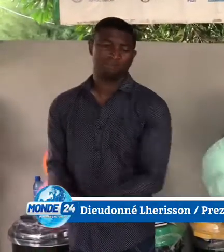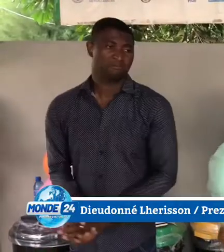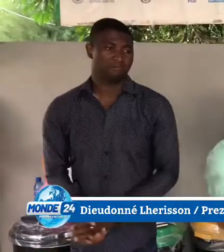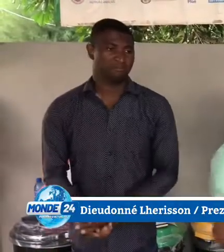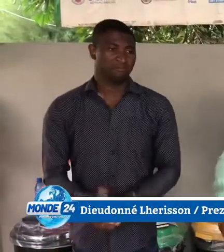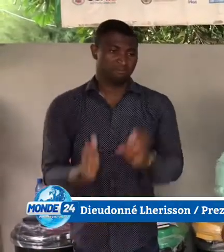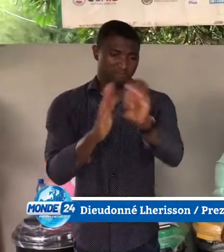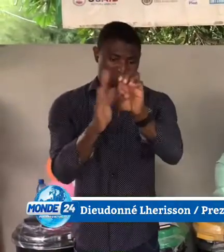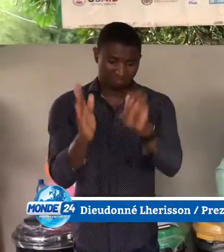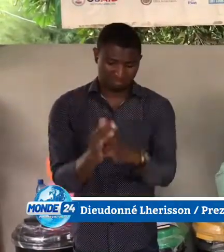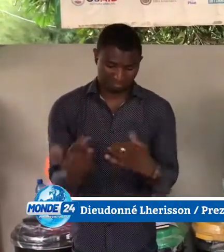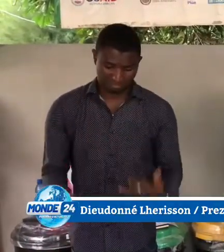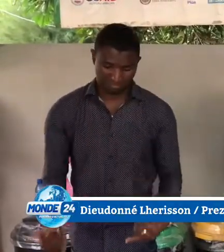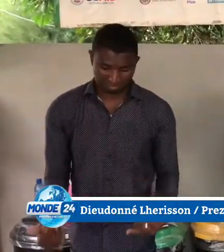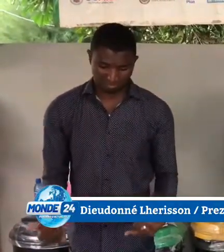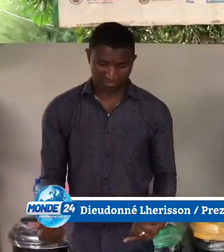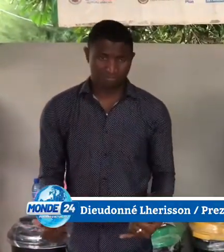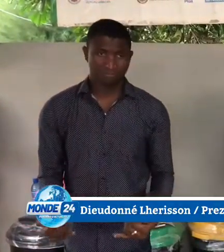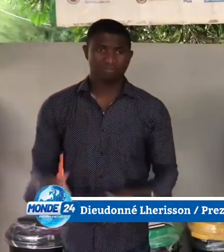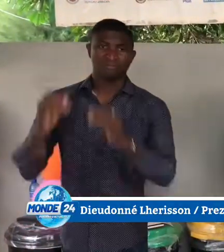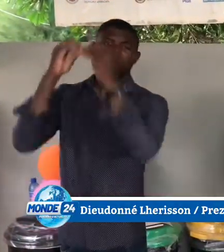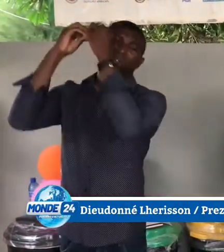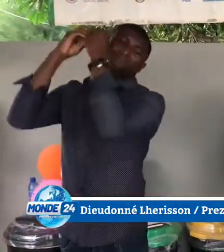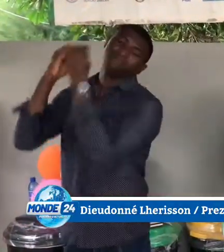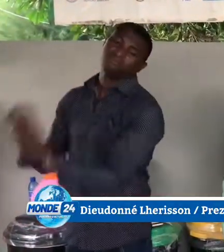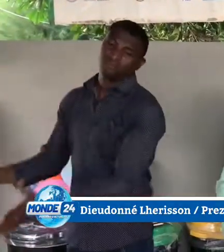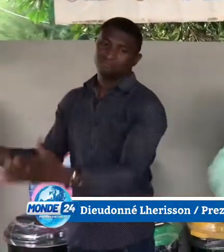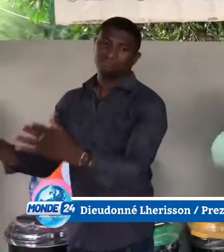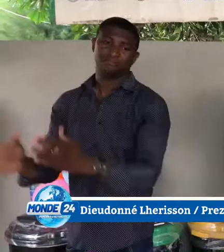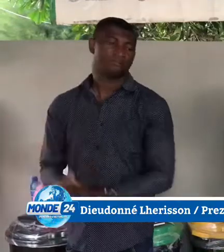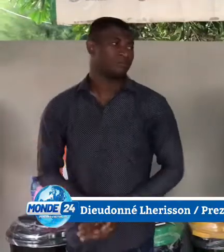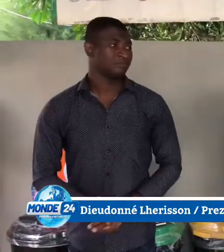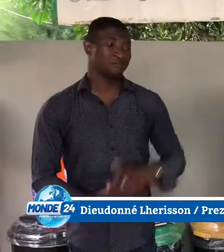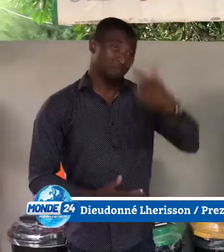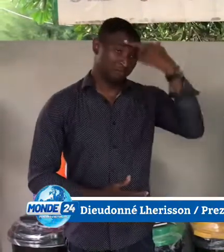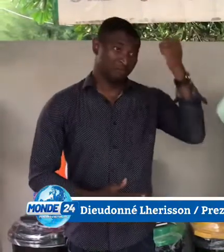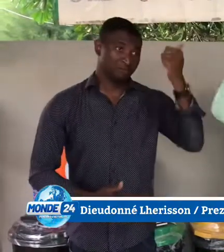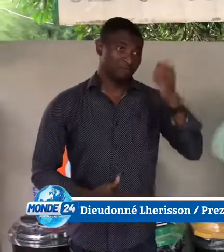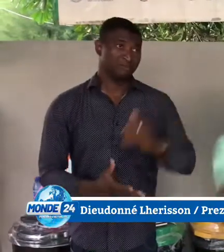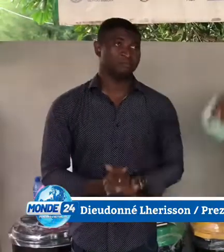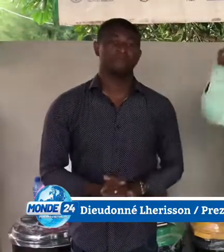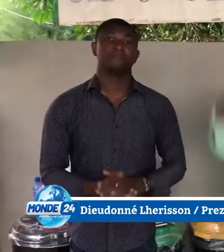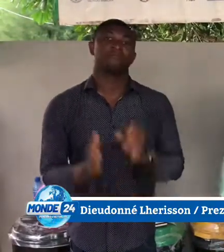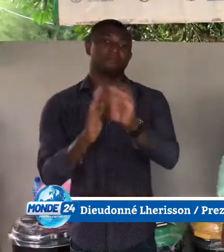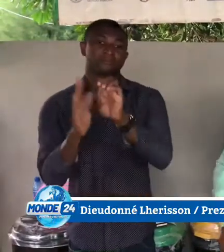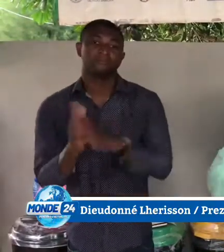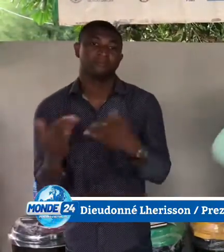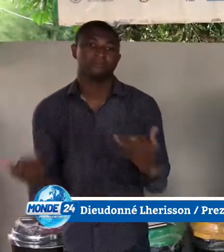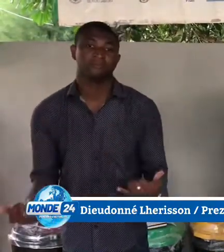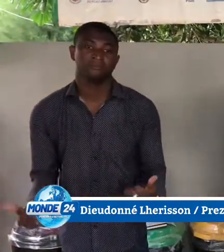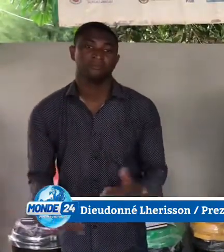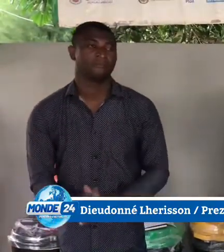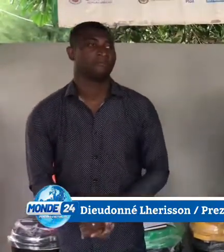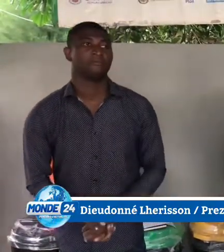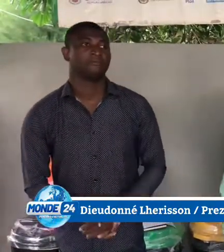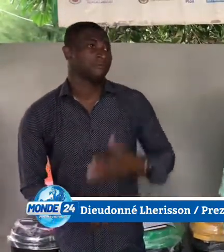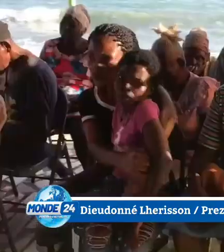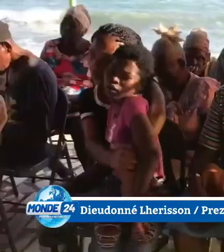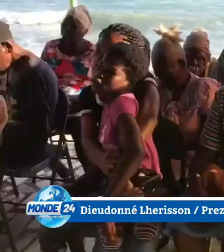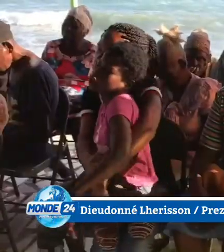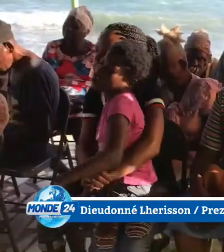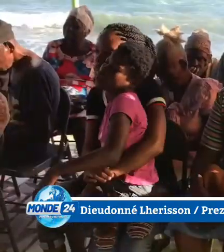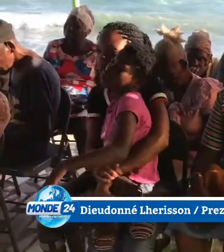L'État qui l'a, ça me dit nous? Parce que l'État qui l'a, pas qu'on